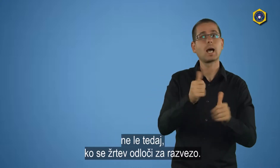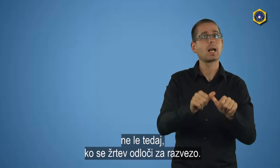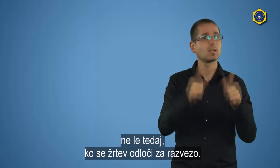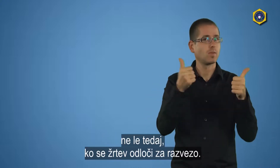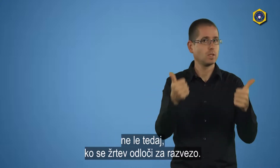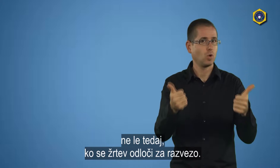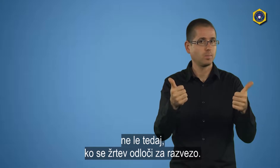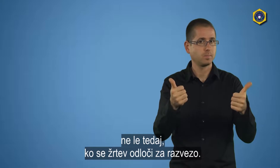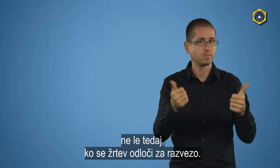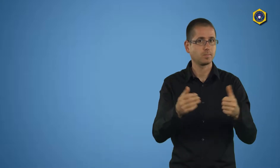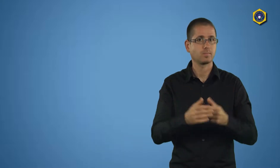razvezo.